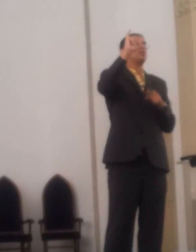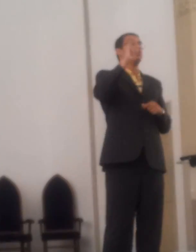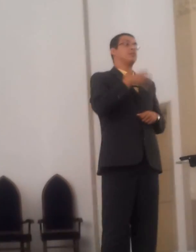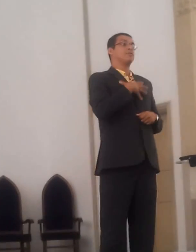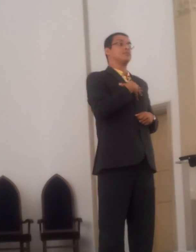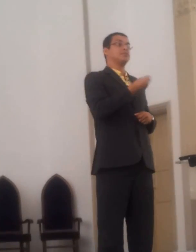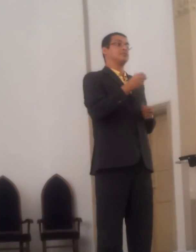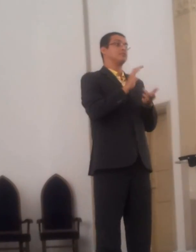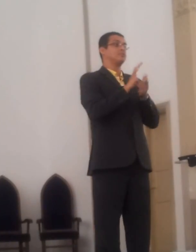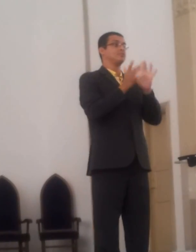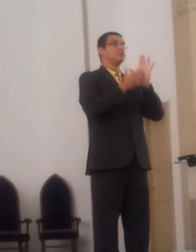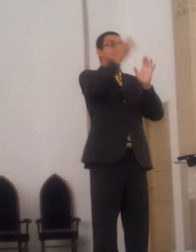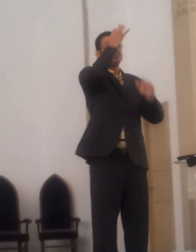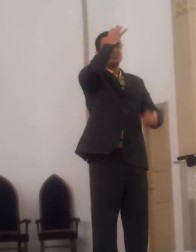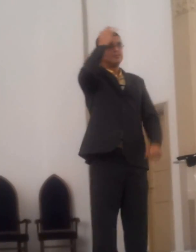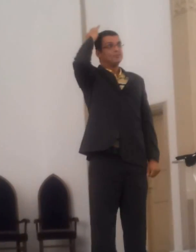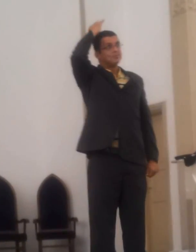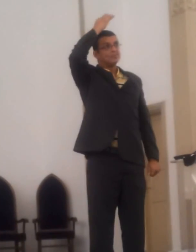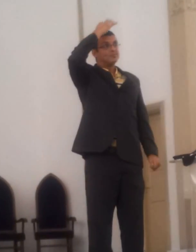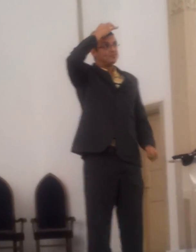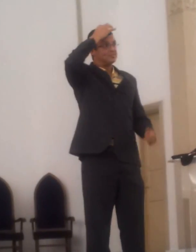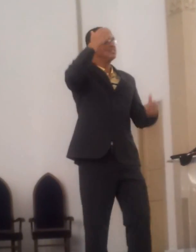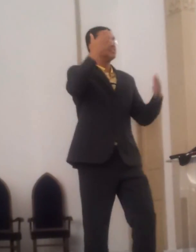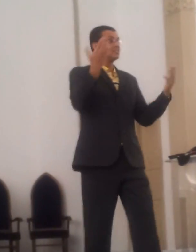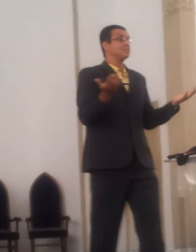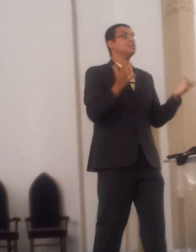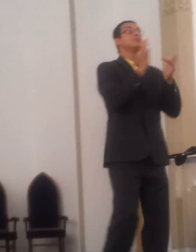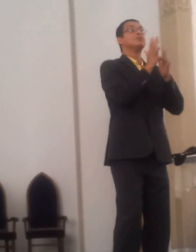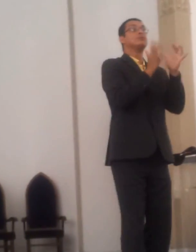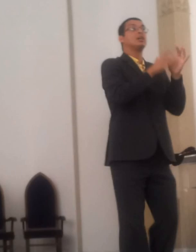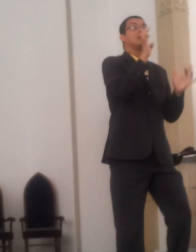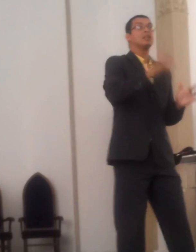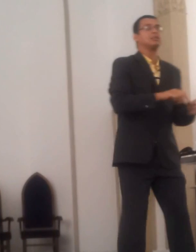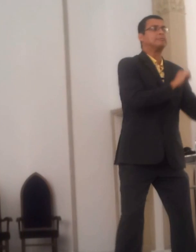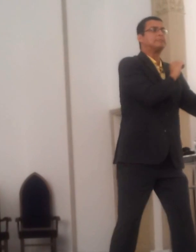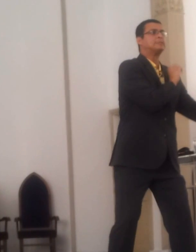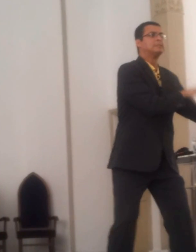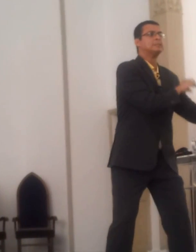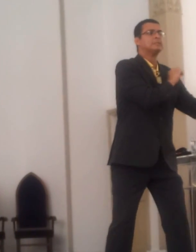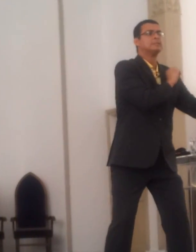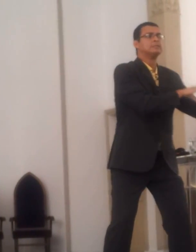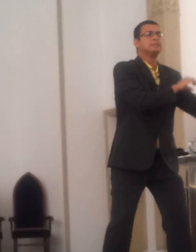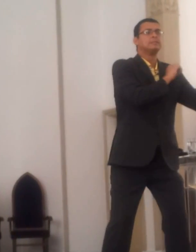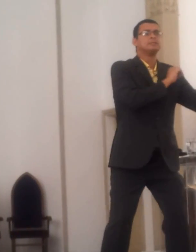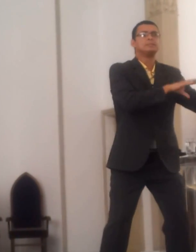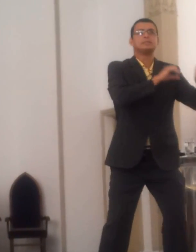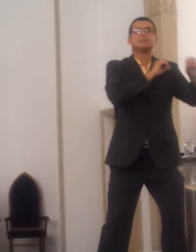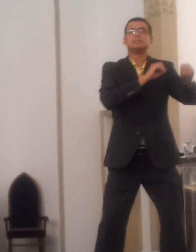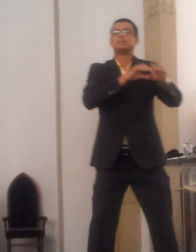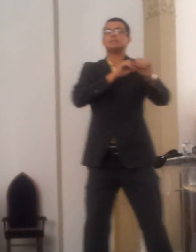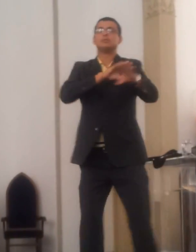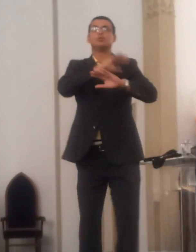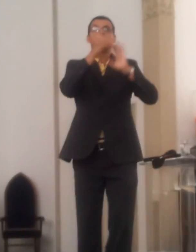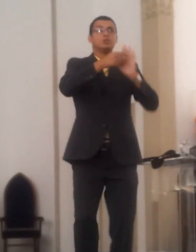do Pai, do Filho e do Espírito Santo. Jesus é o quê? Aquele que ensina, o nosso